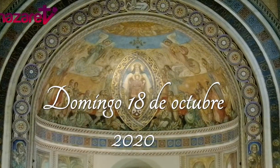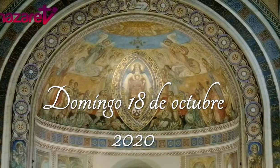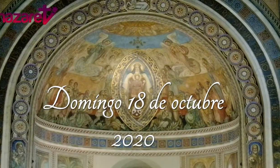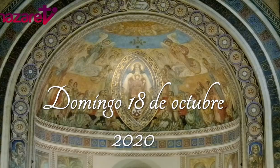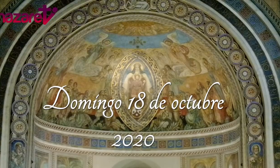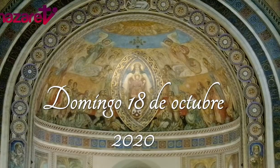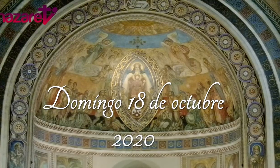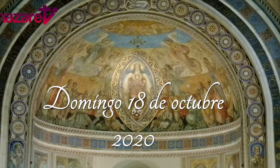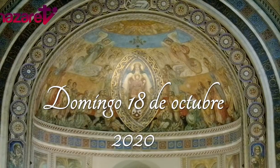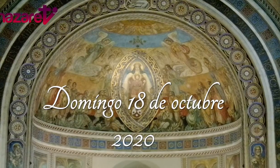separará.